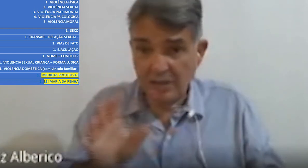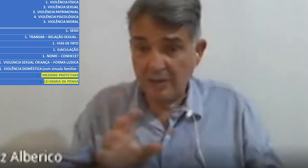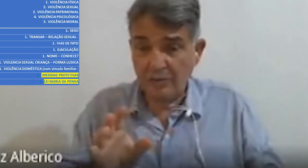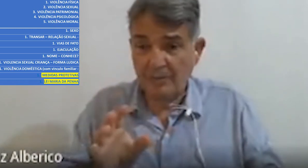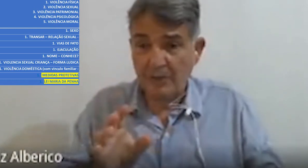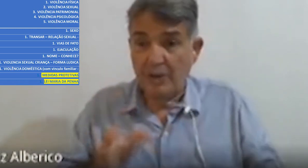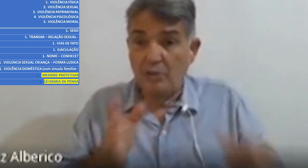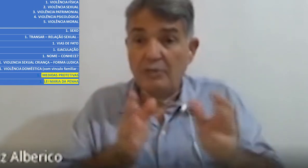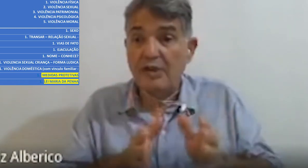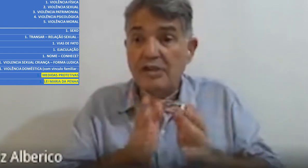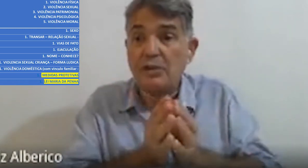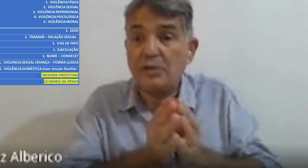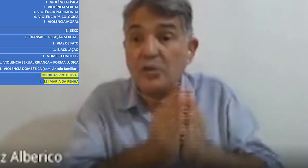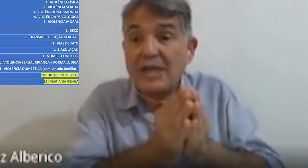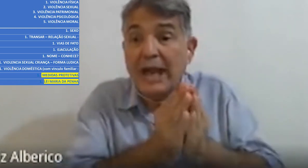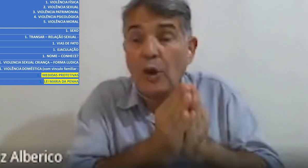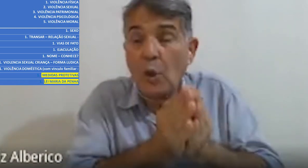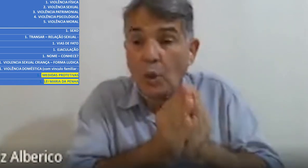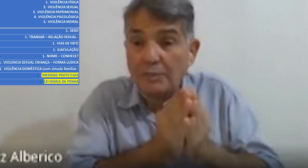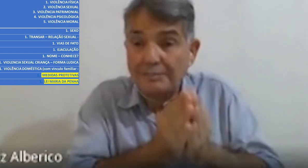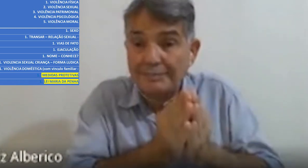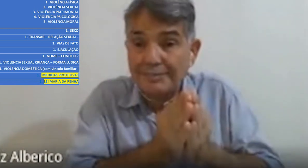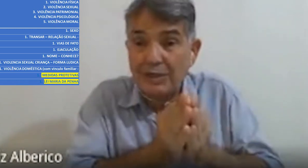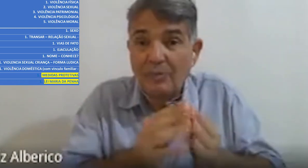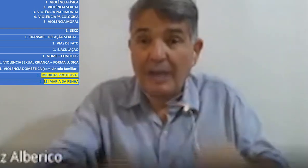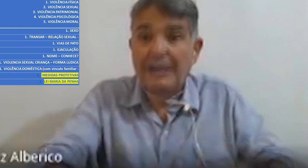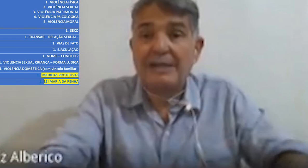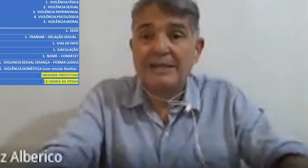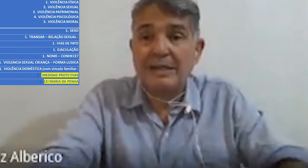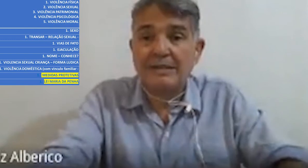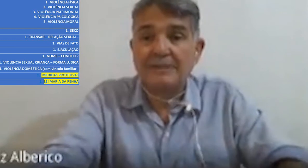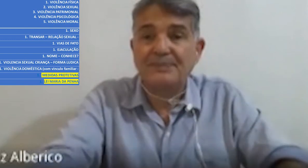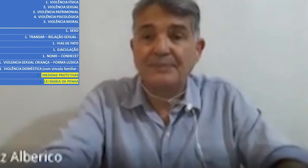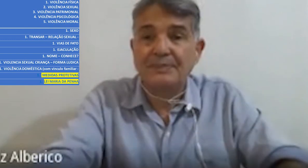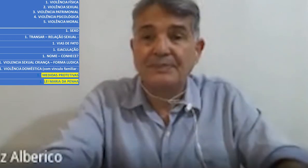exagerando. Uma vez que não tem o diálogo para trazer,